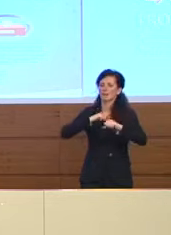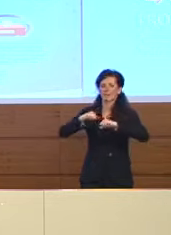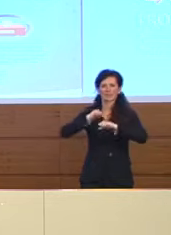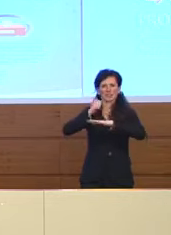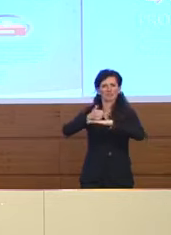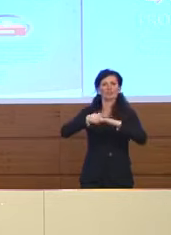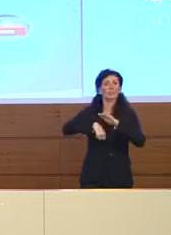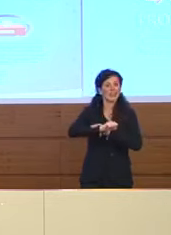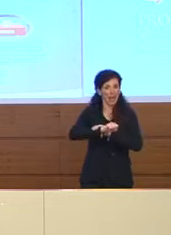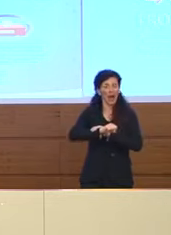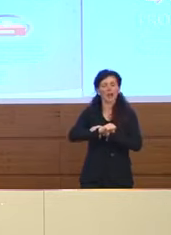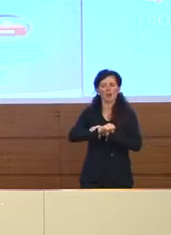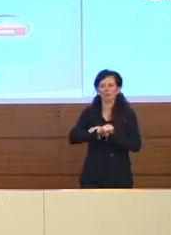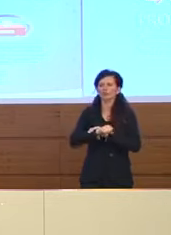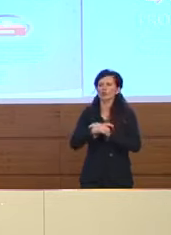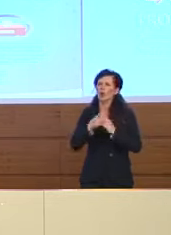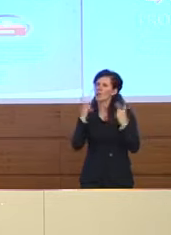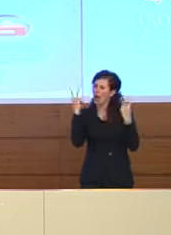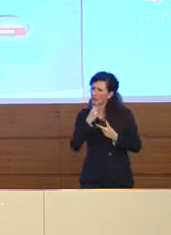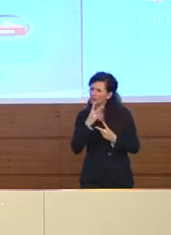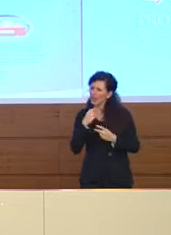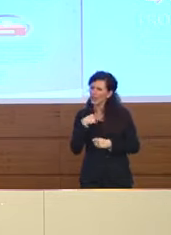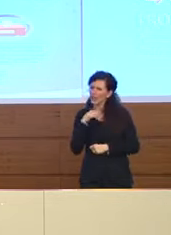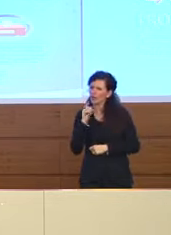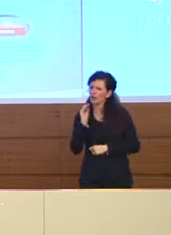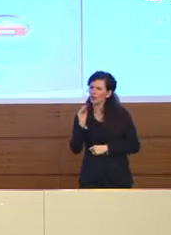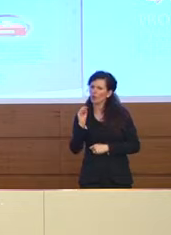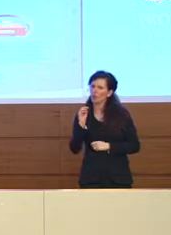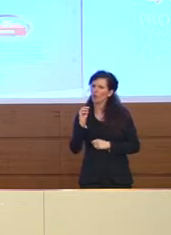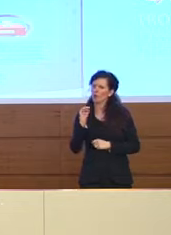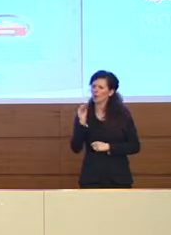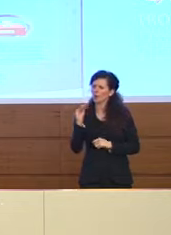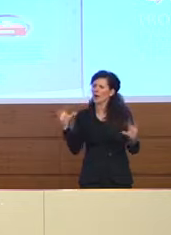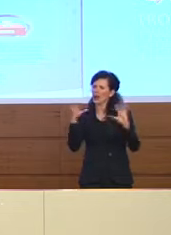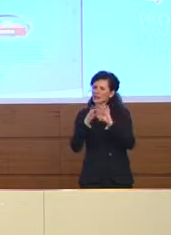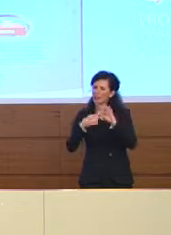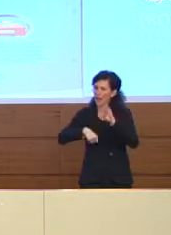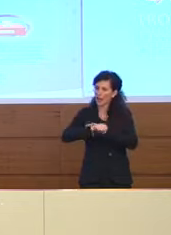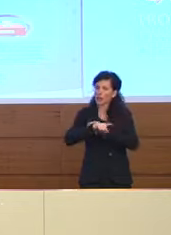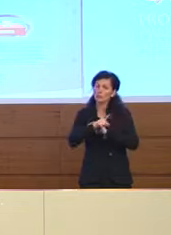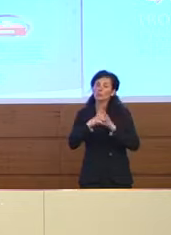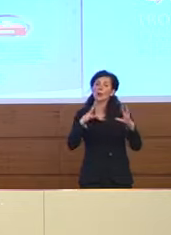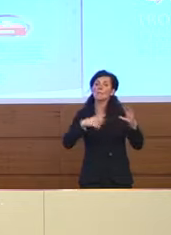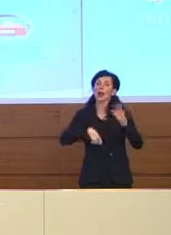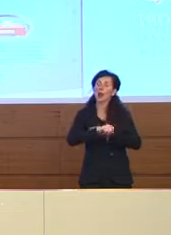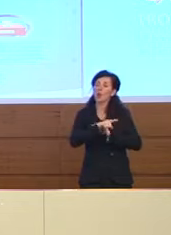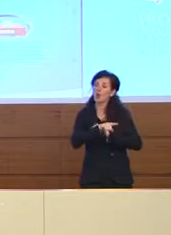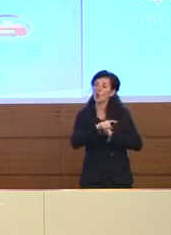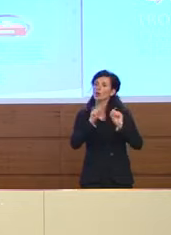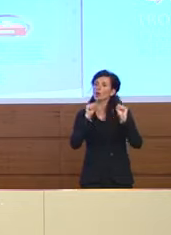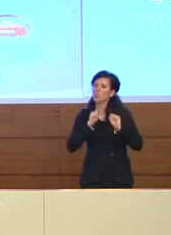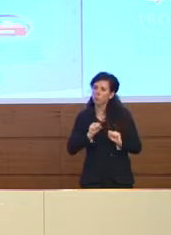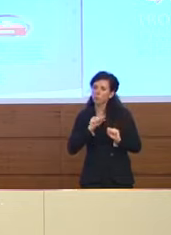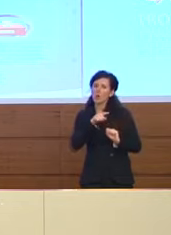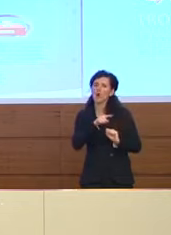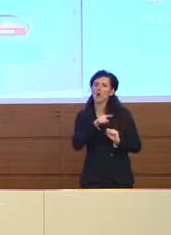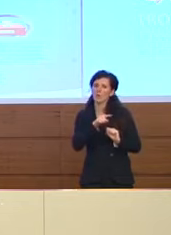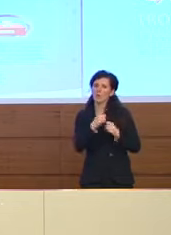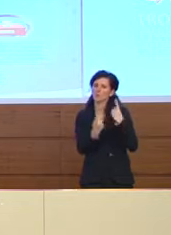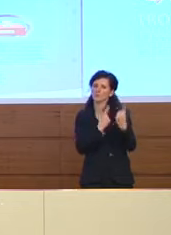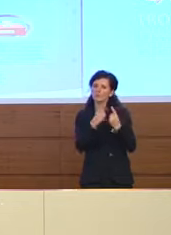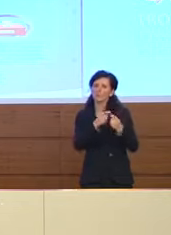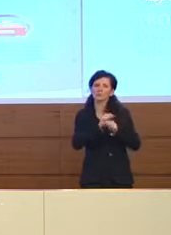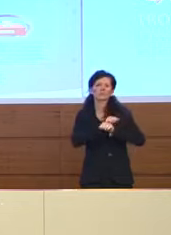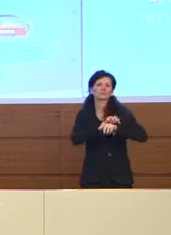che uno dei temi che il pallone possa diventare proprio nella sfera di cuoio un veicolo di diffusione